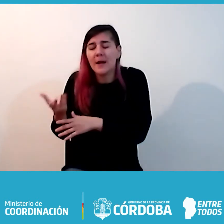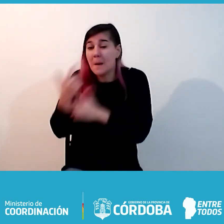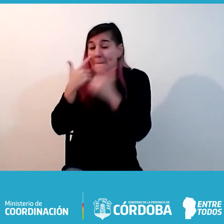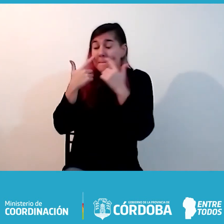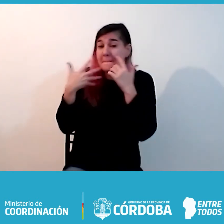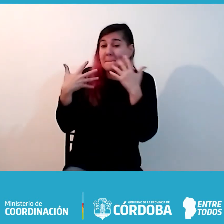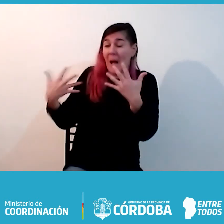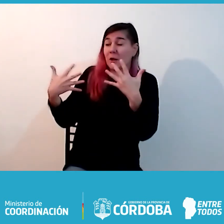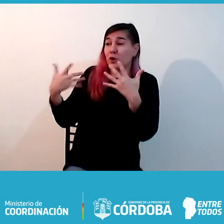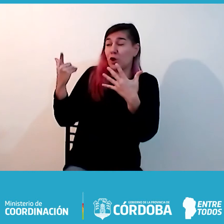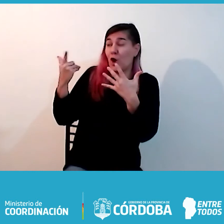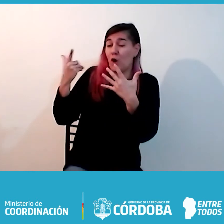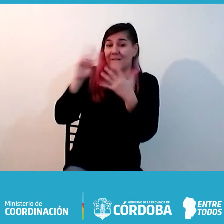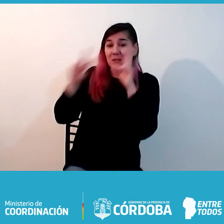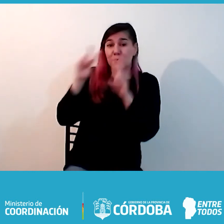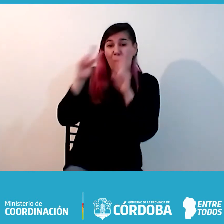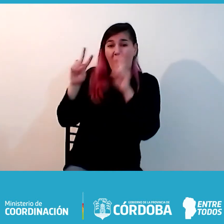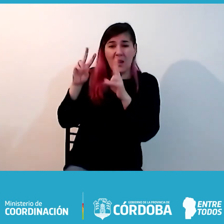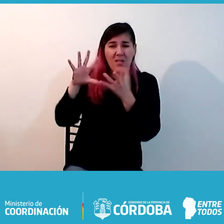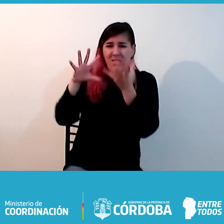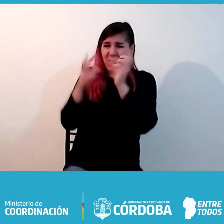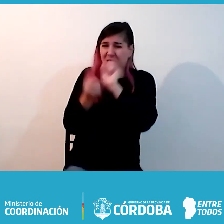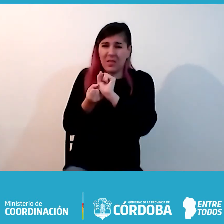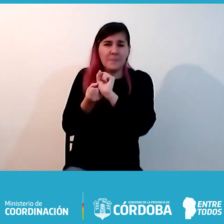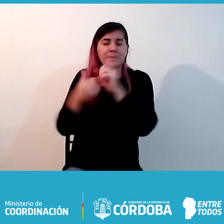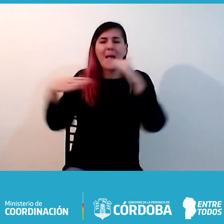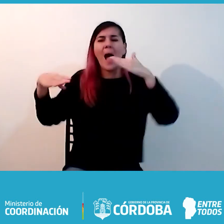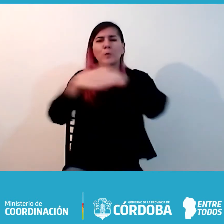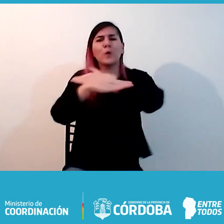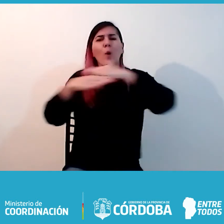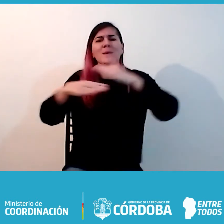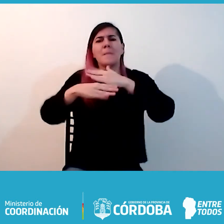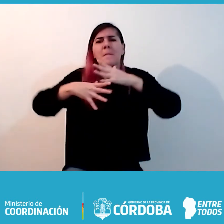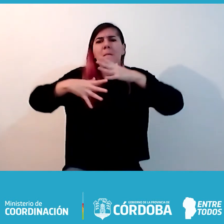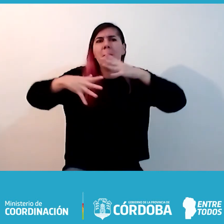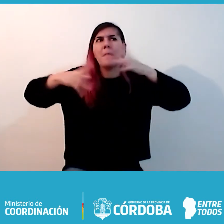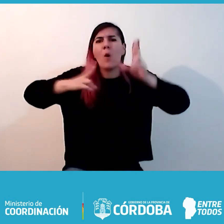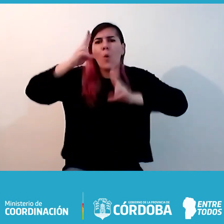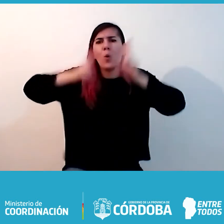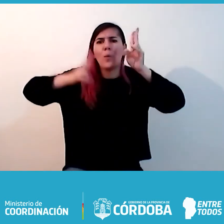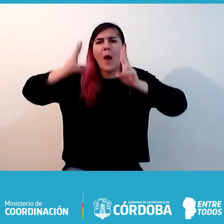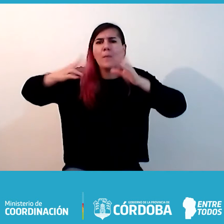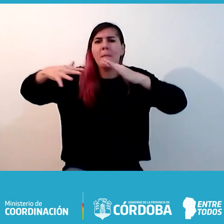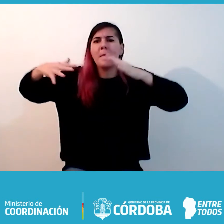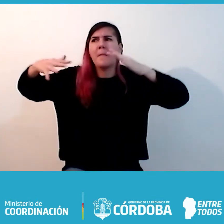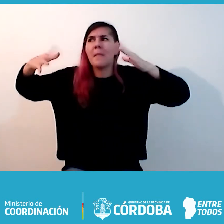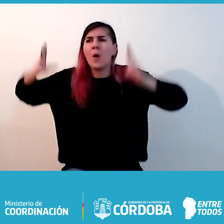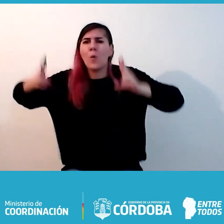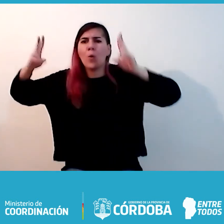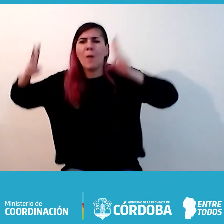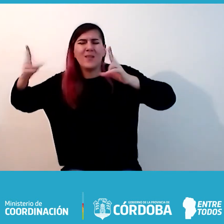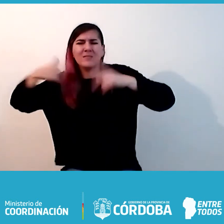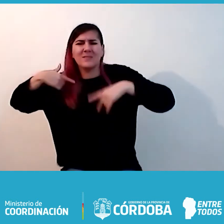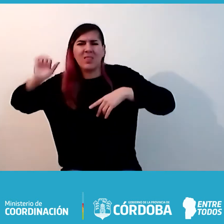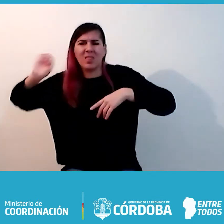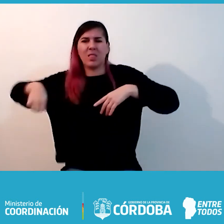es catastrófico. La autovía de montaña va a llevar el crecimiento urbano en perjuicio de lo rural. Hay un desprecio absoluto hacia la memoria, la